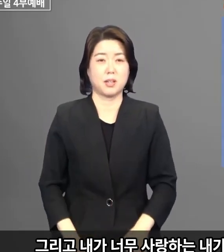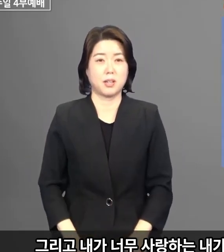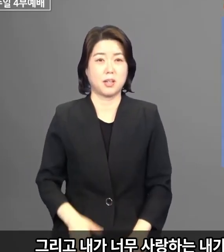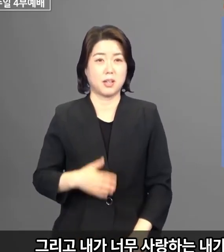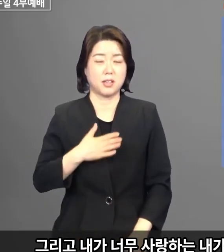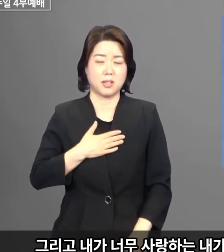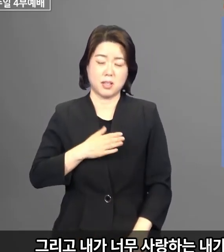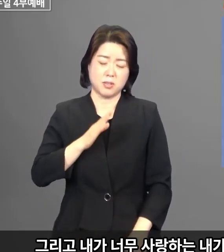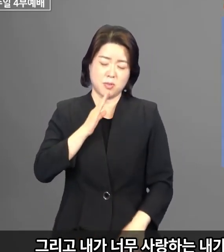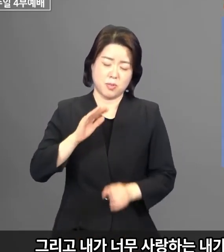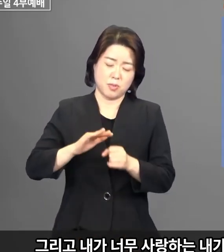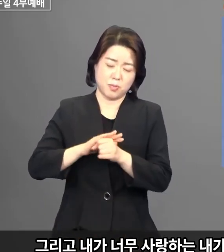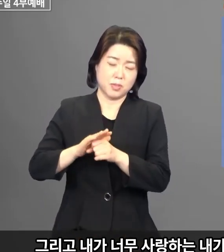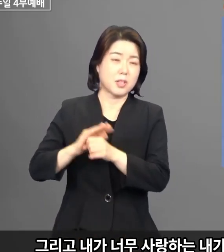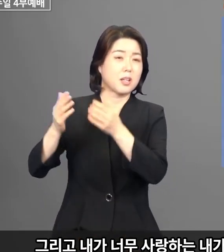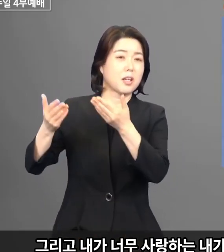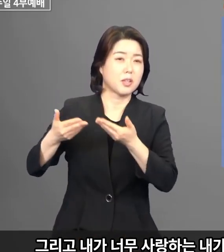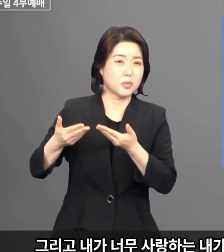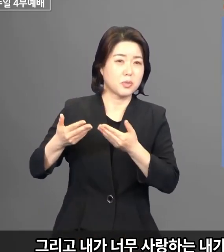너무 사랑하는